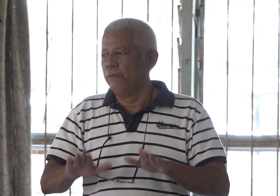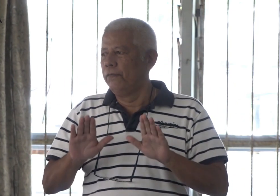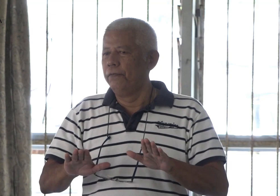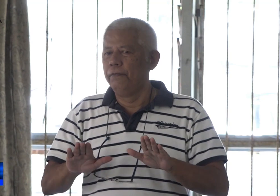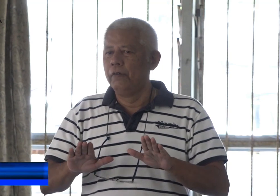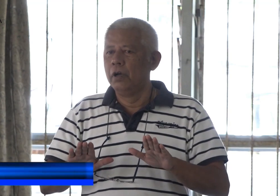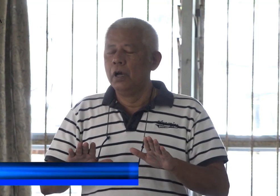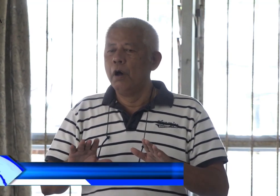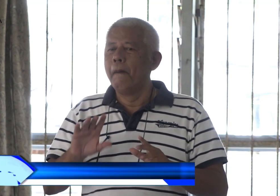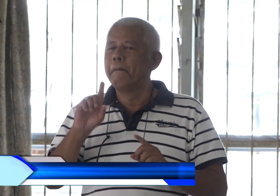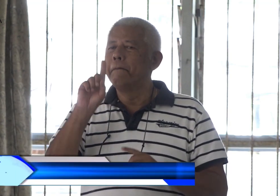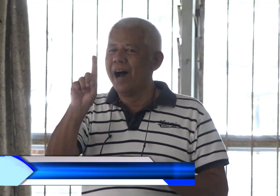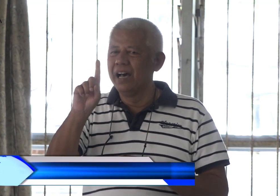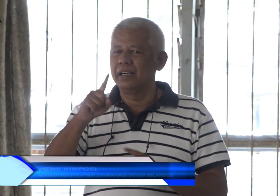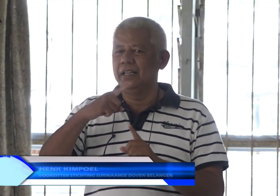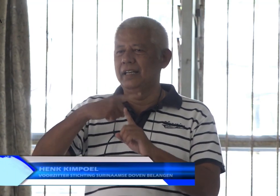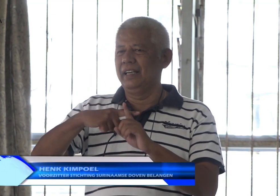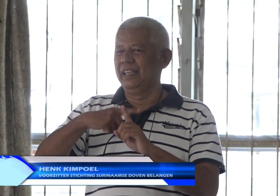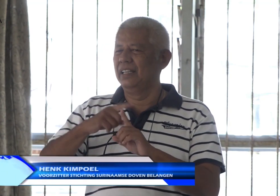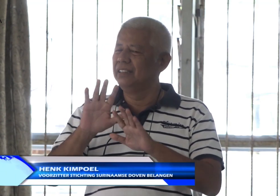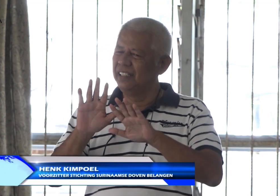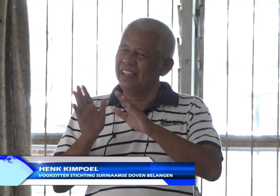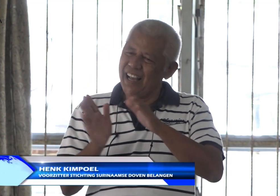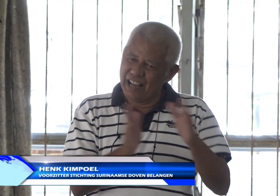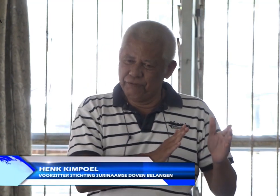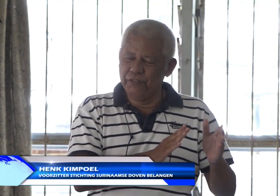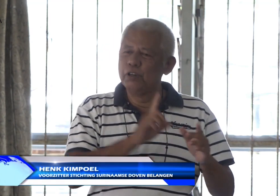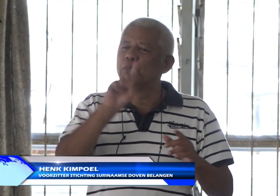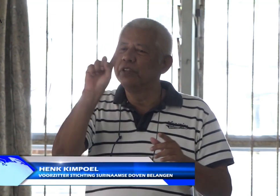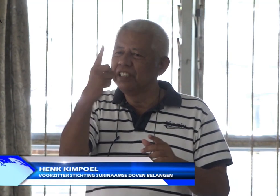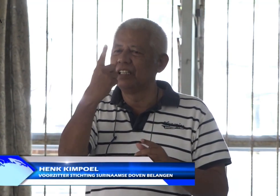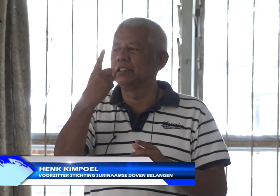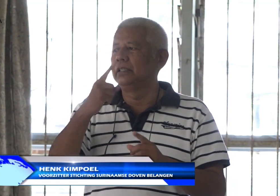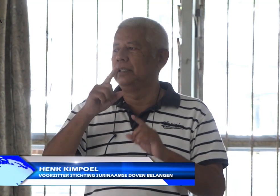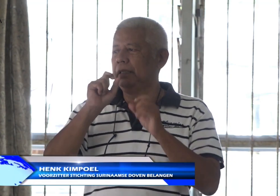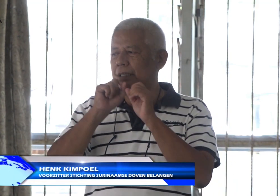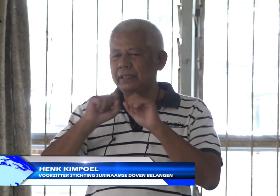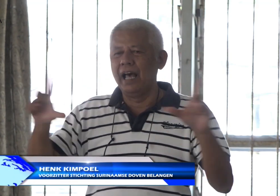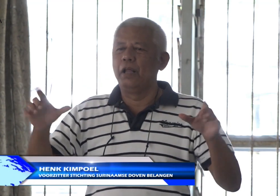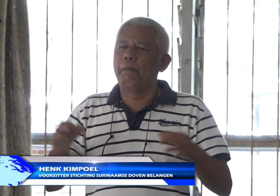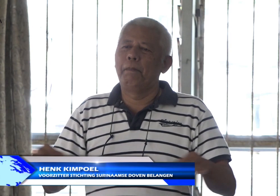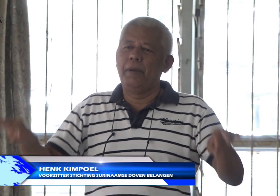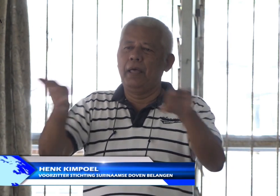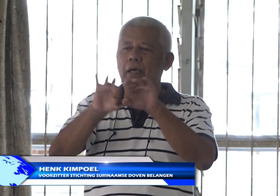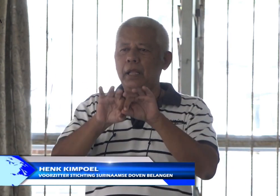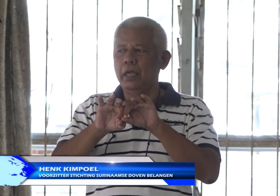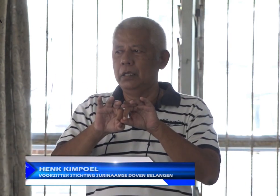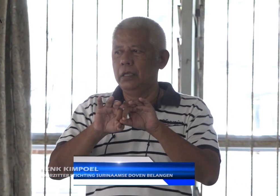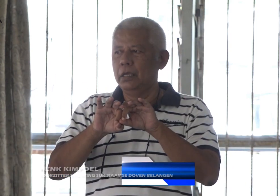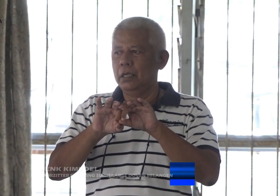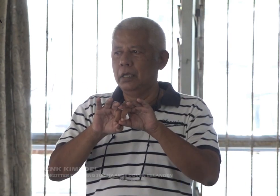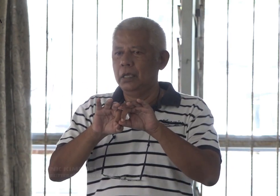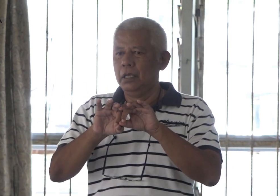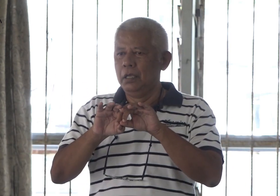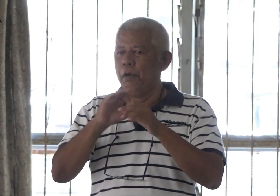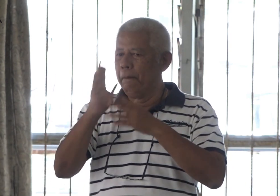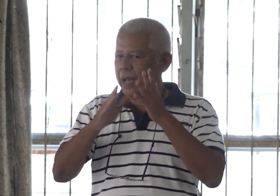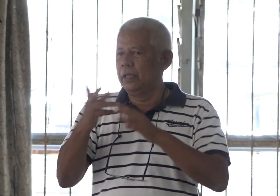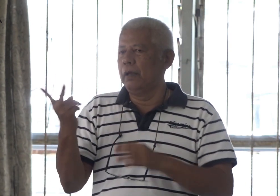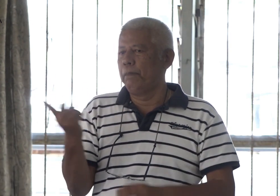taal. Want de taal moet blijven. We moeten hem niet aan een kant zetten. De taal is belangrijk. Gebarentaal is heel